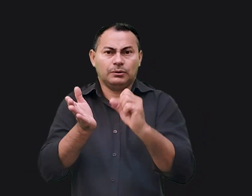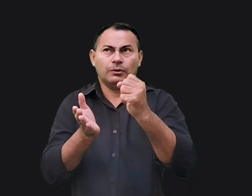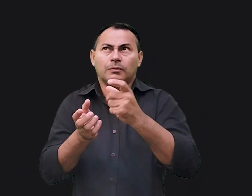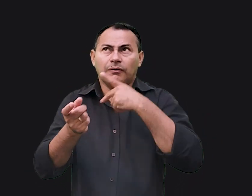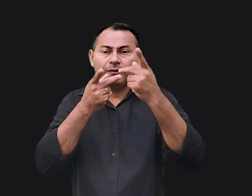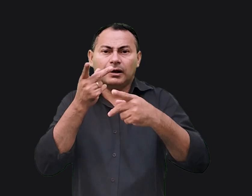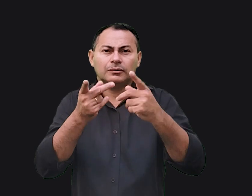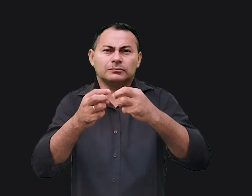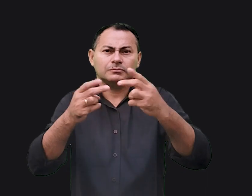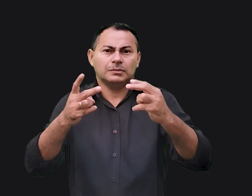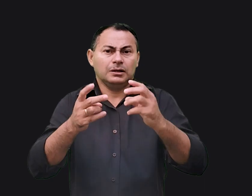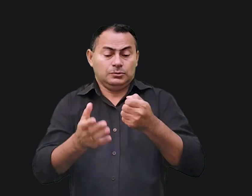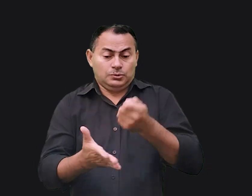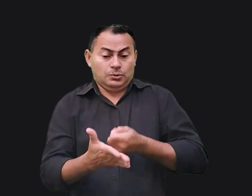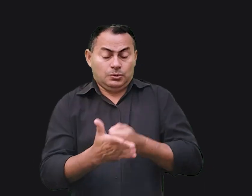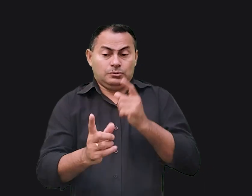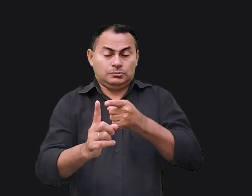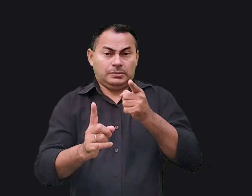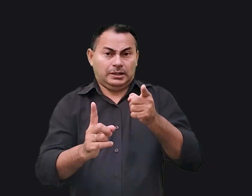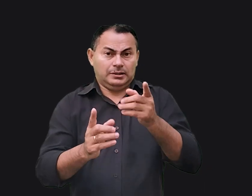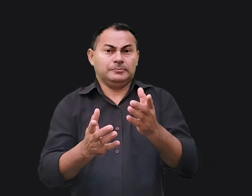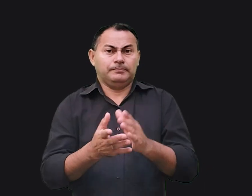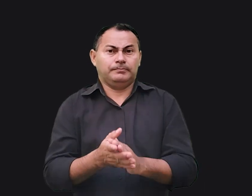Jesus falou umas coisas duras para eles.